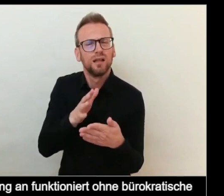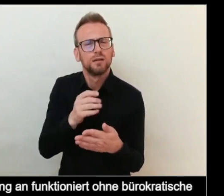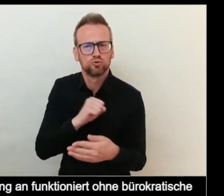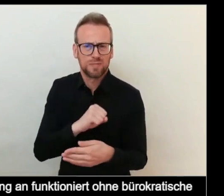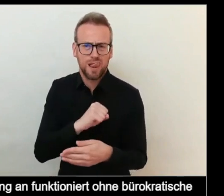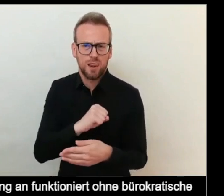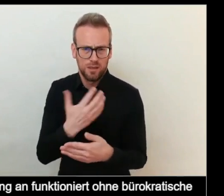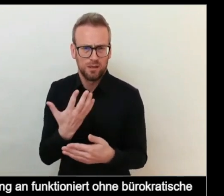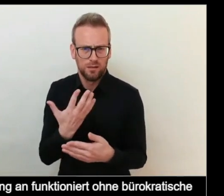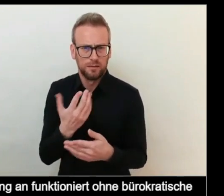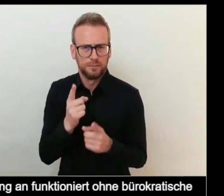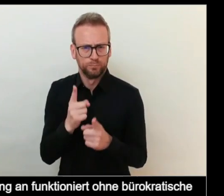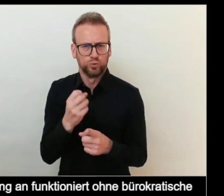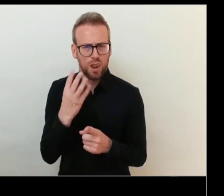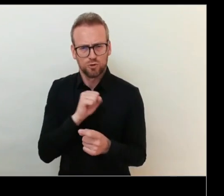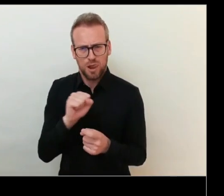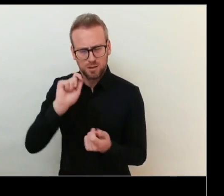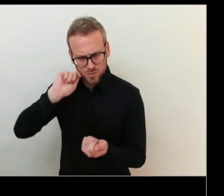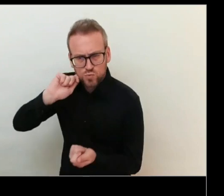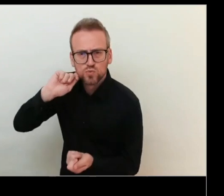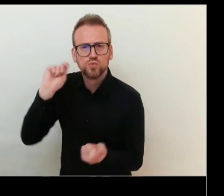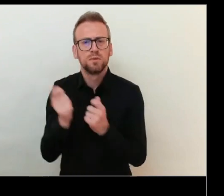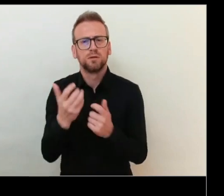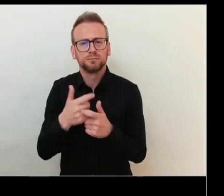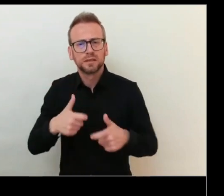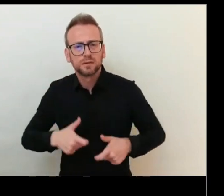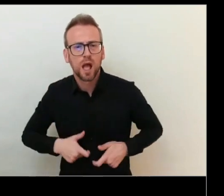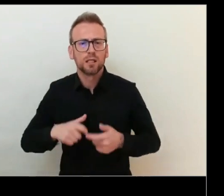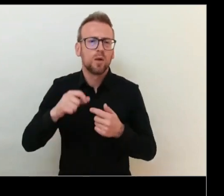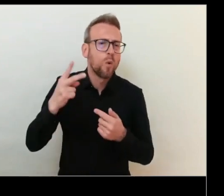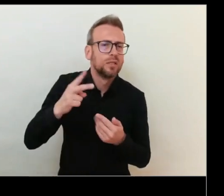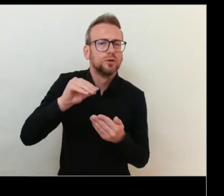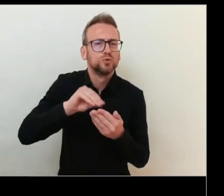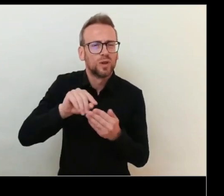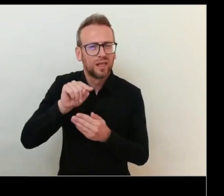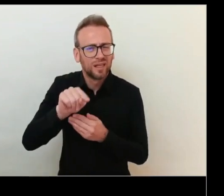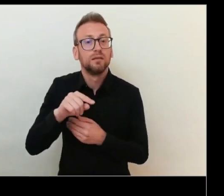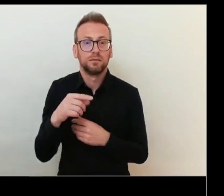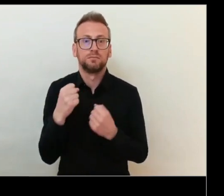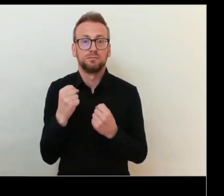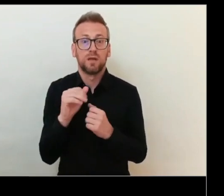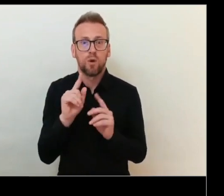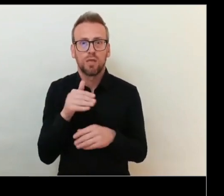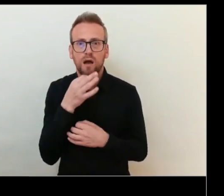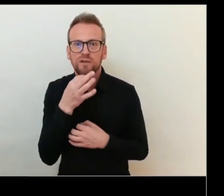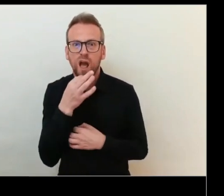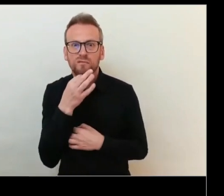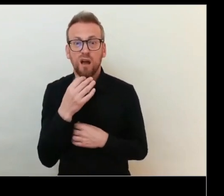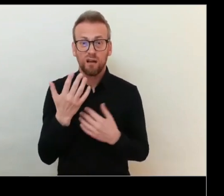bis vor kurzem an der Schule waren, muss man da nochmal ein Führungszeugnis oder Ähnliches haben. Da gibt es